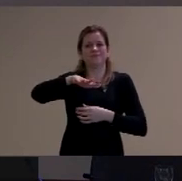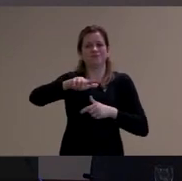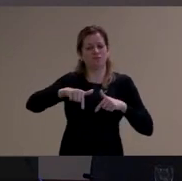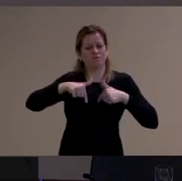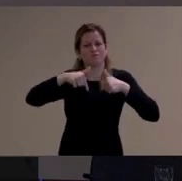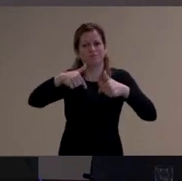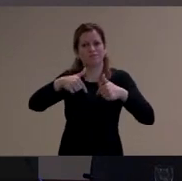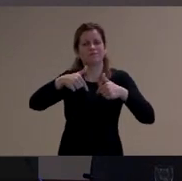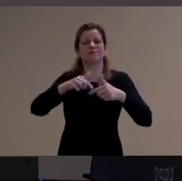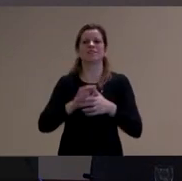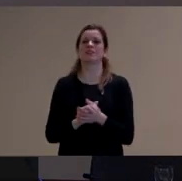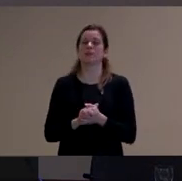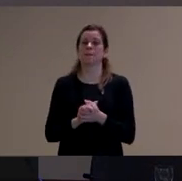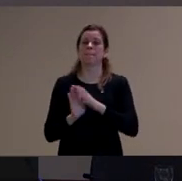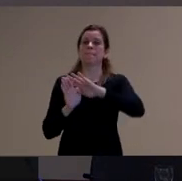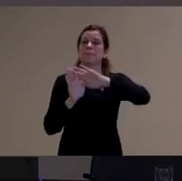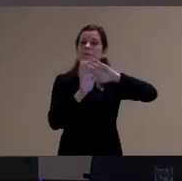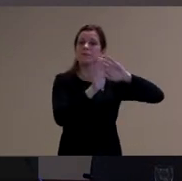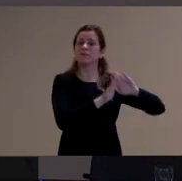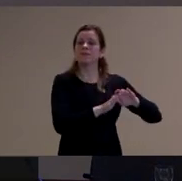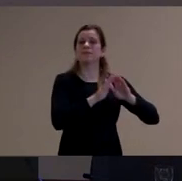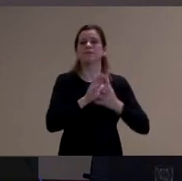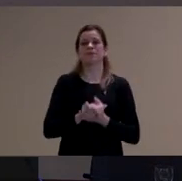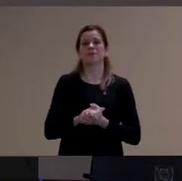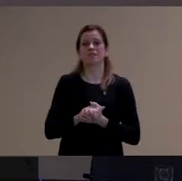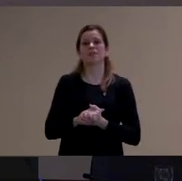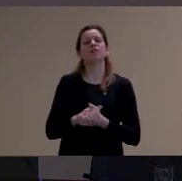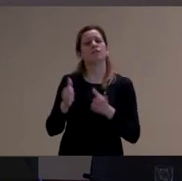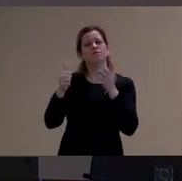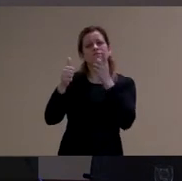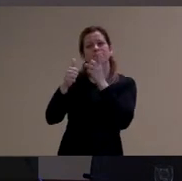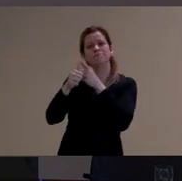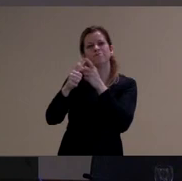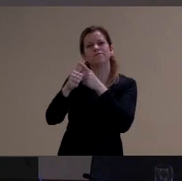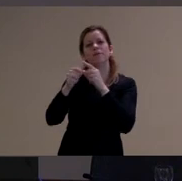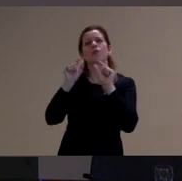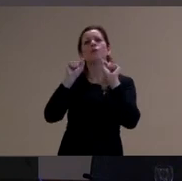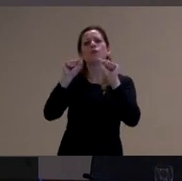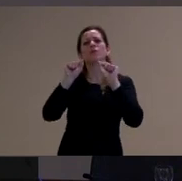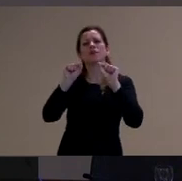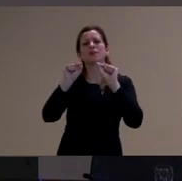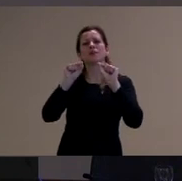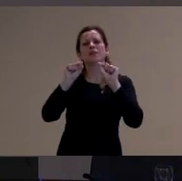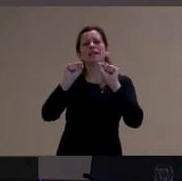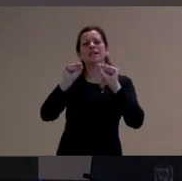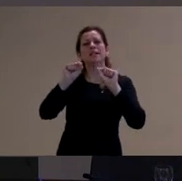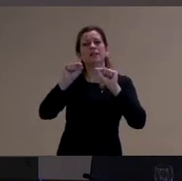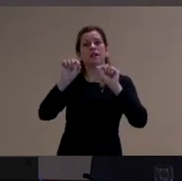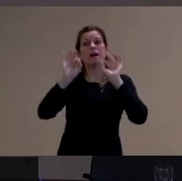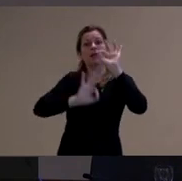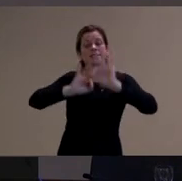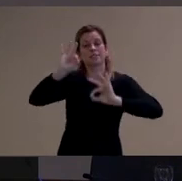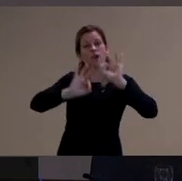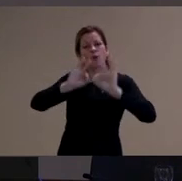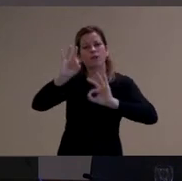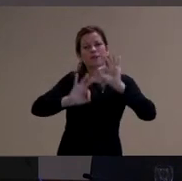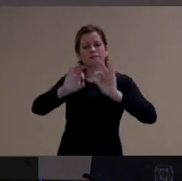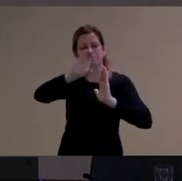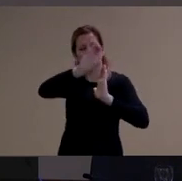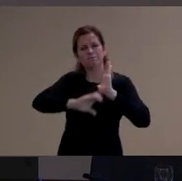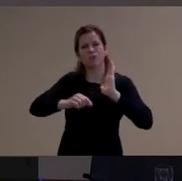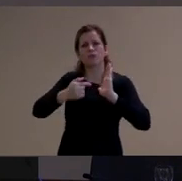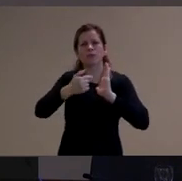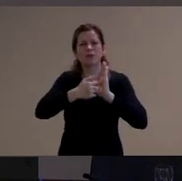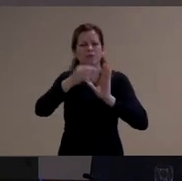então uma primeira similitude né seria essa a organização curricular né